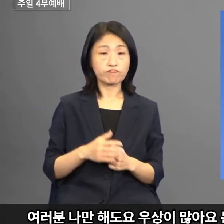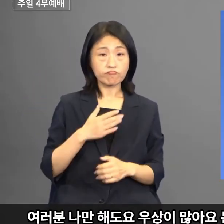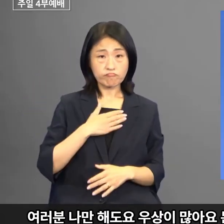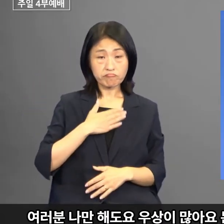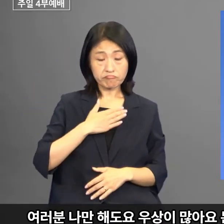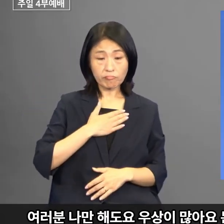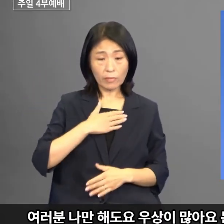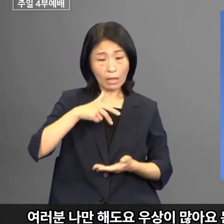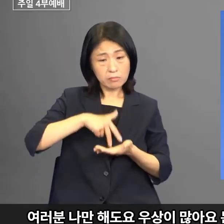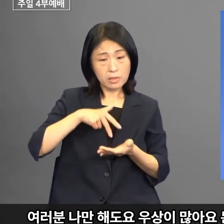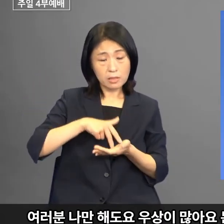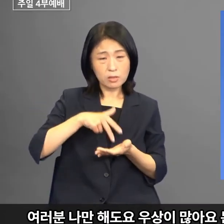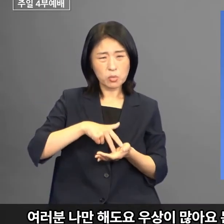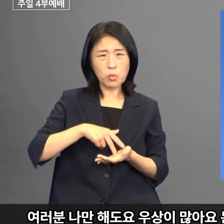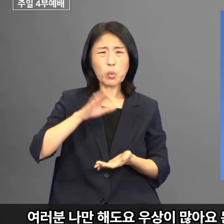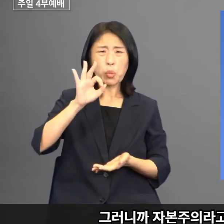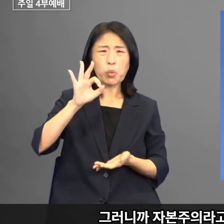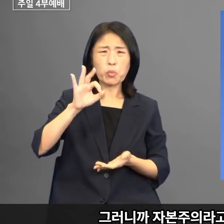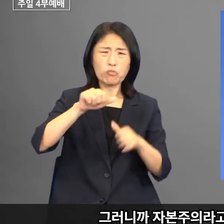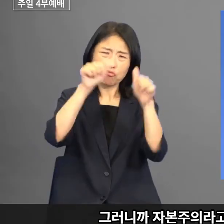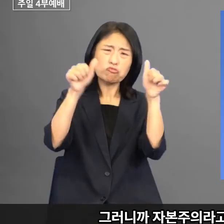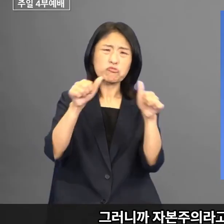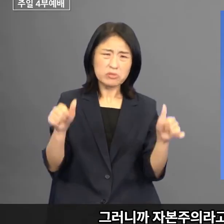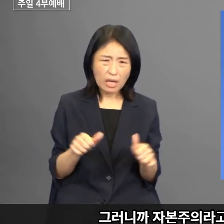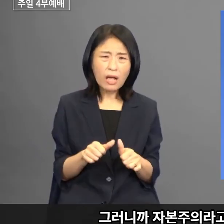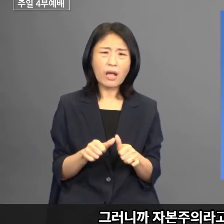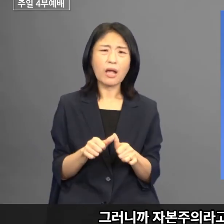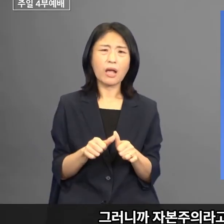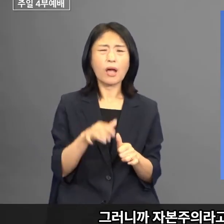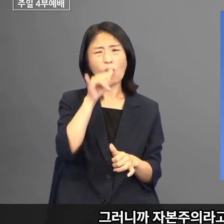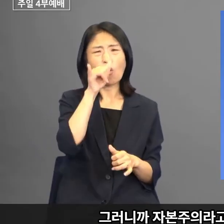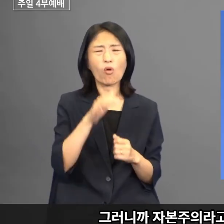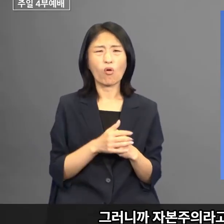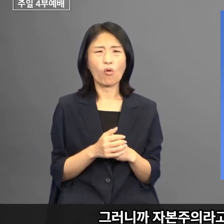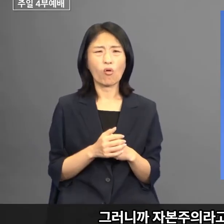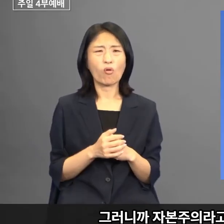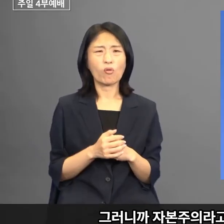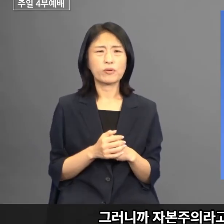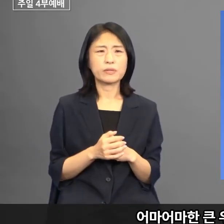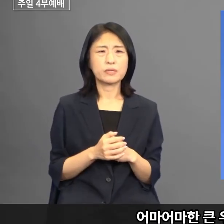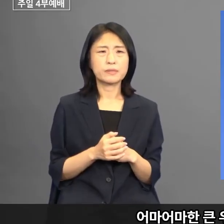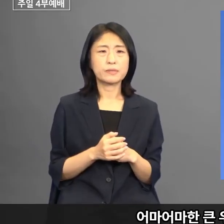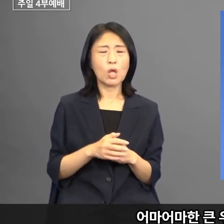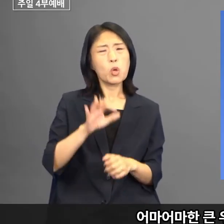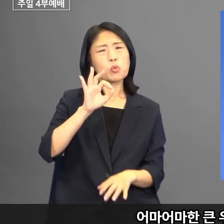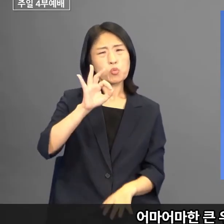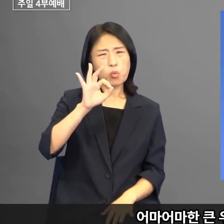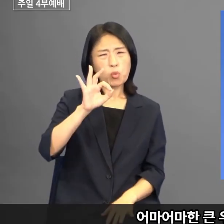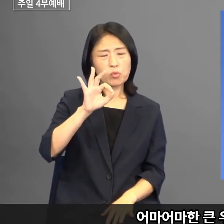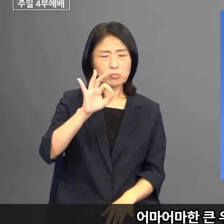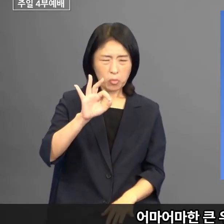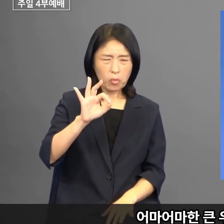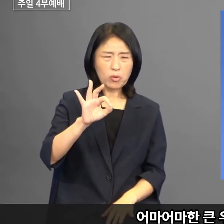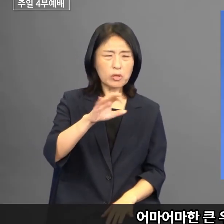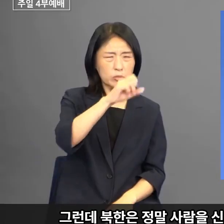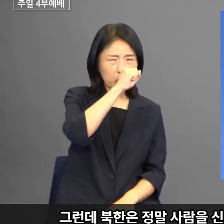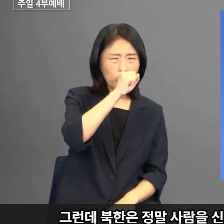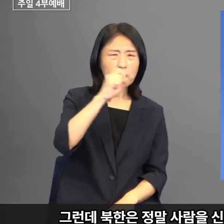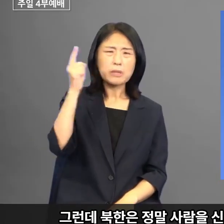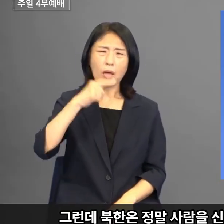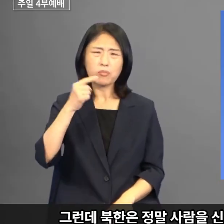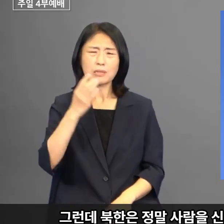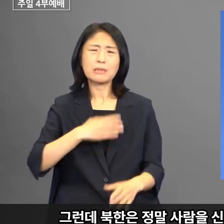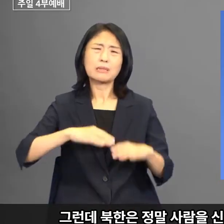이 만몬이 가장 큰 우상입니다. 나만은. 그러니까 자본주의라고 하는 것이 장점도 있지만 어마어마한 큰 우상이 될 수 있어요.